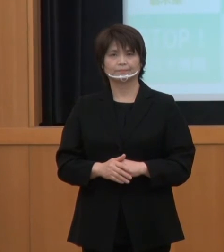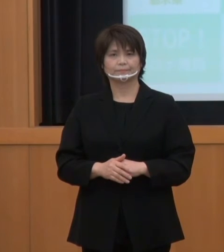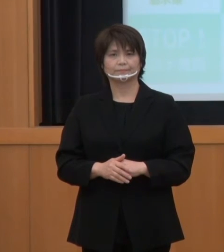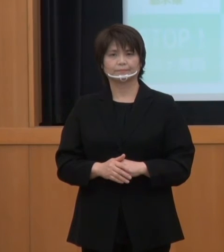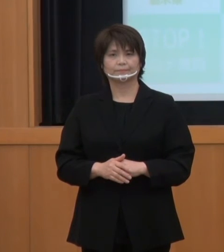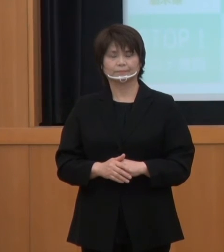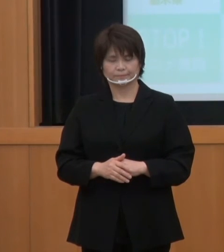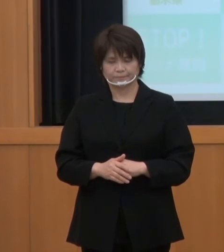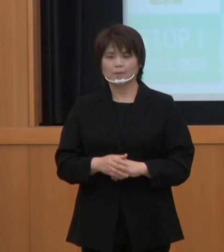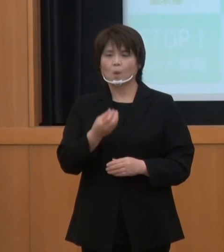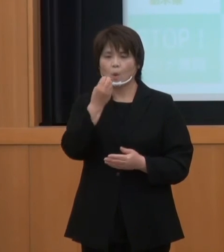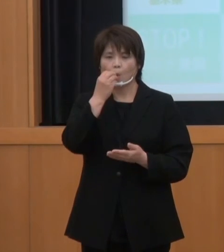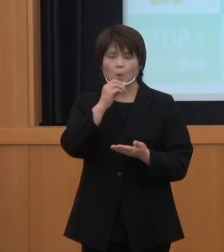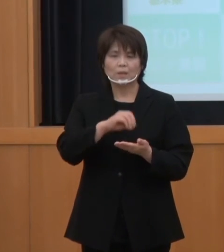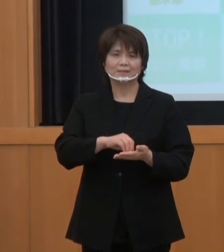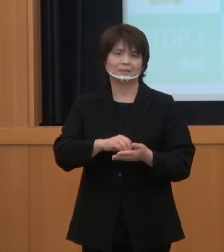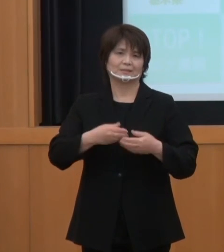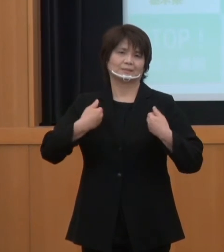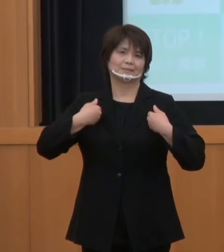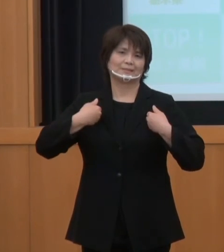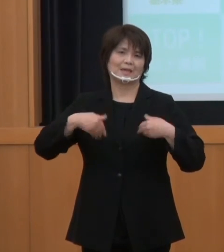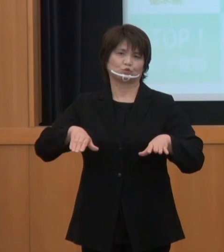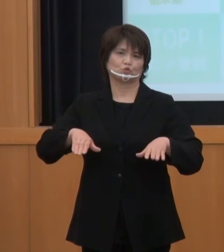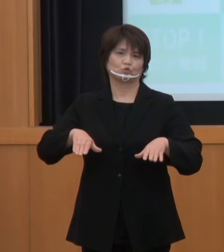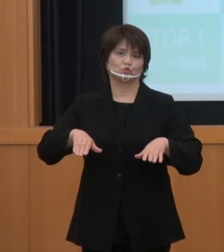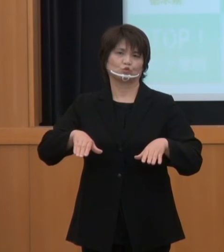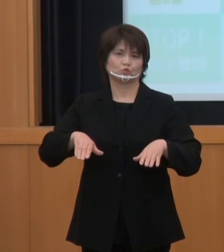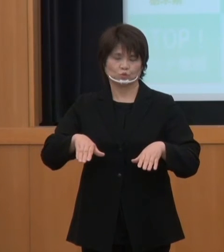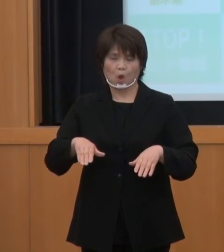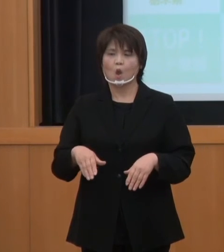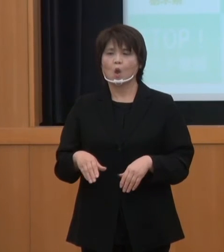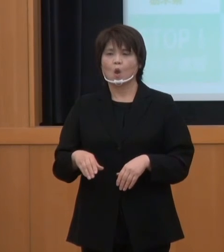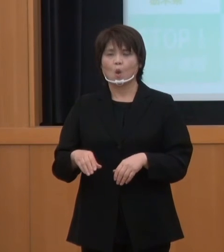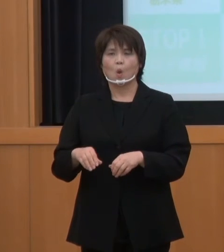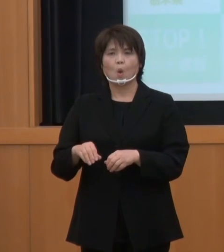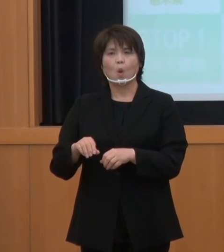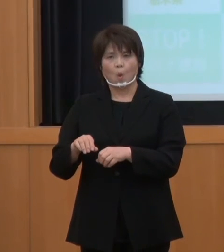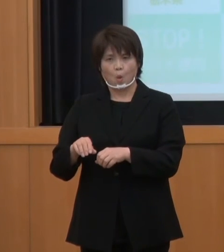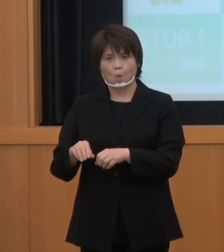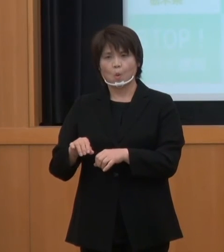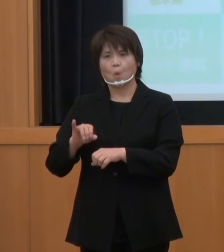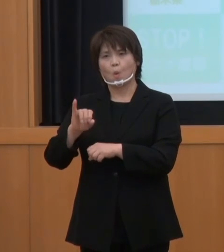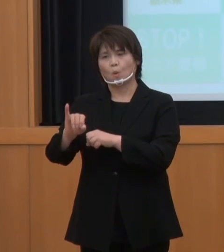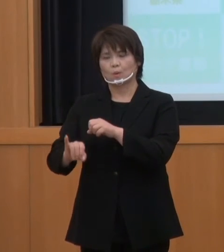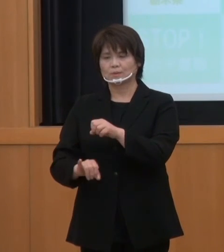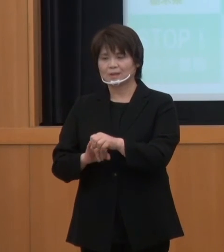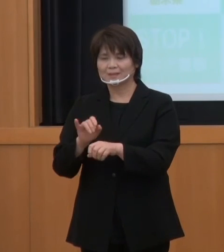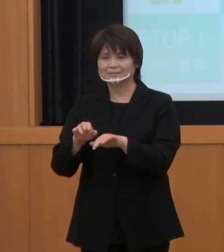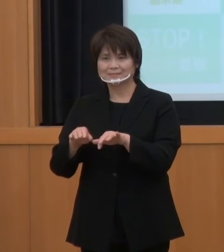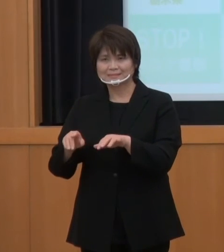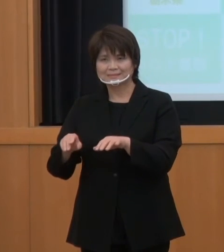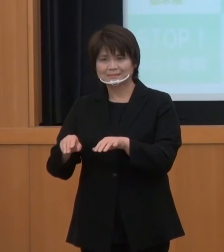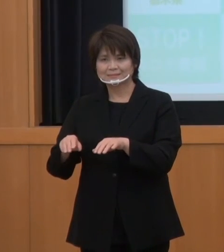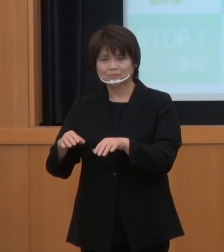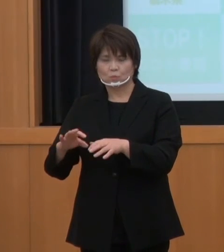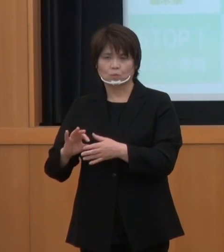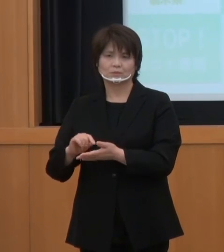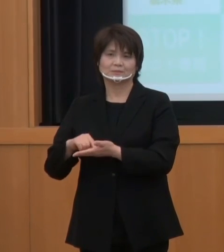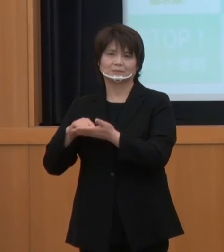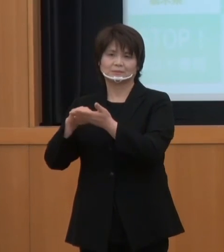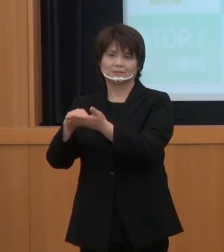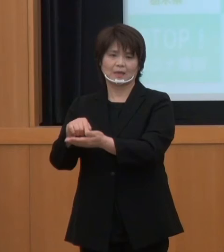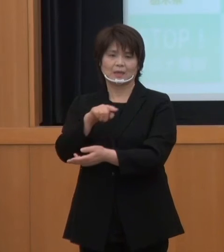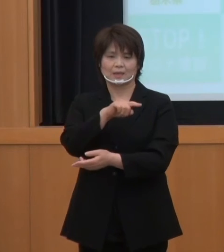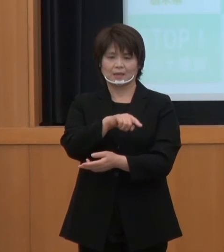押印ですとオンライン申請と、これはセットで取り組ん